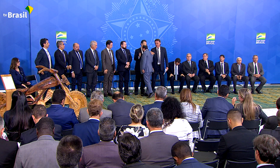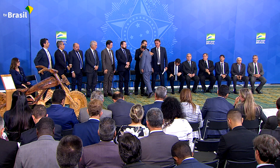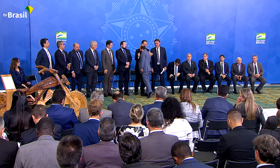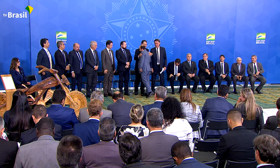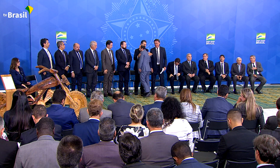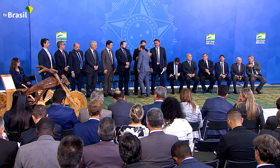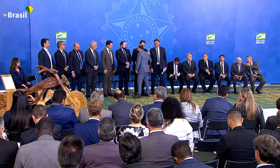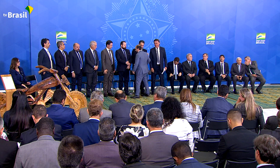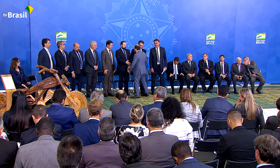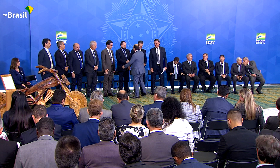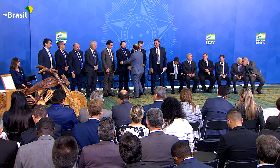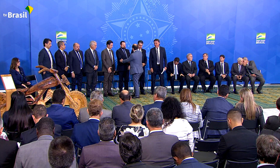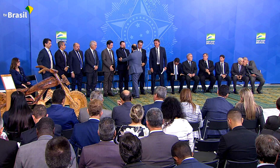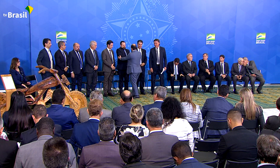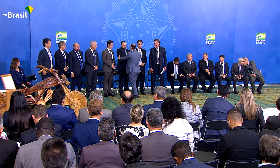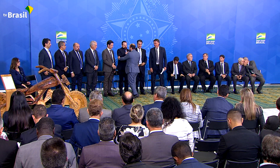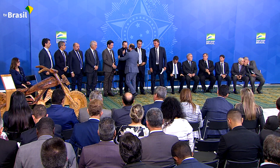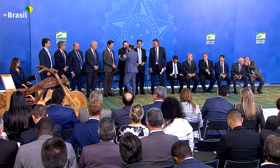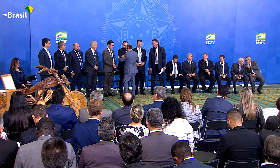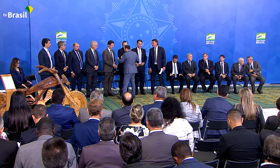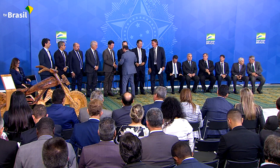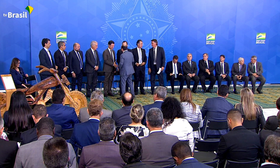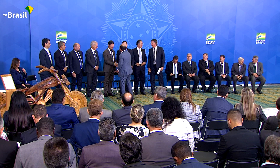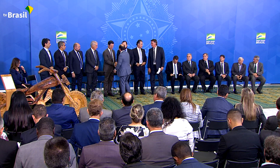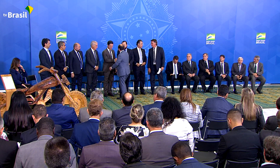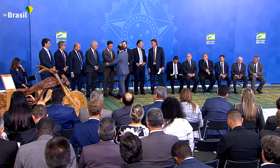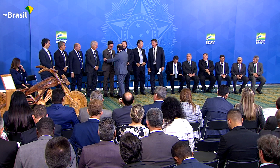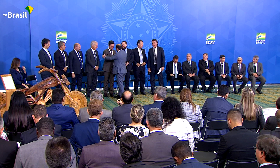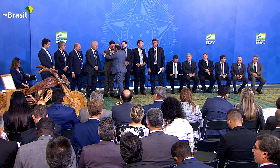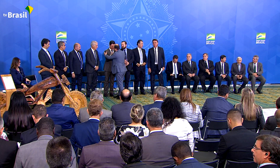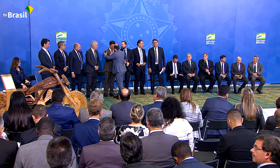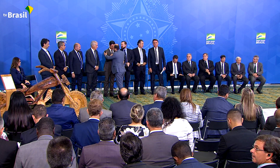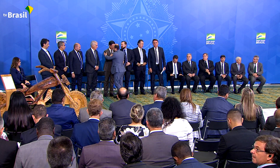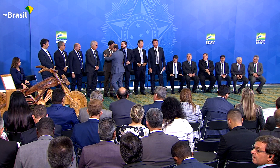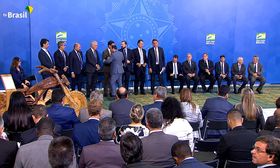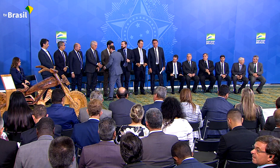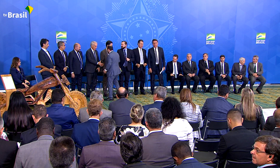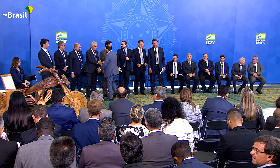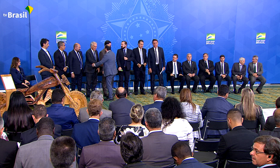E aí E aí